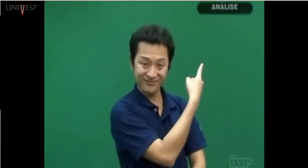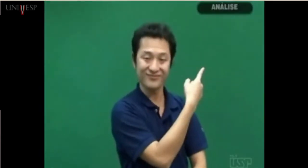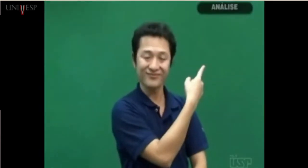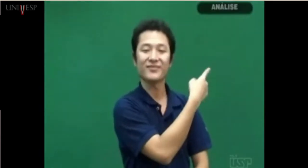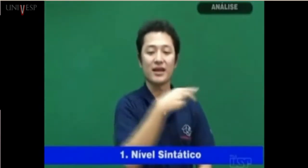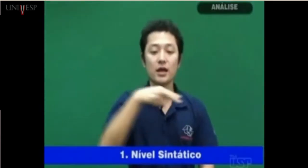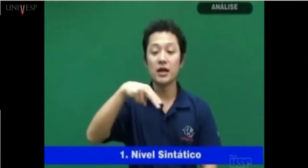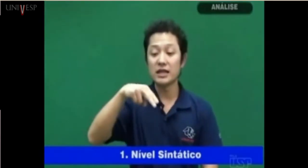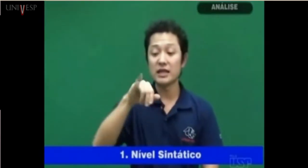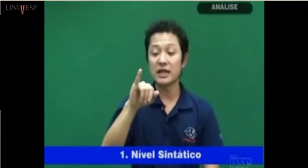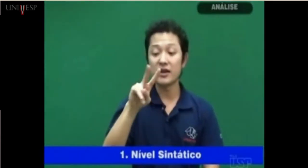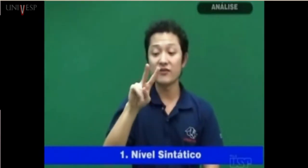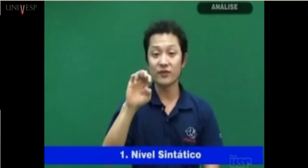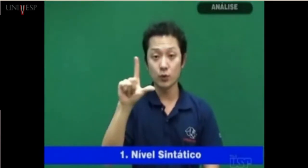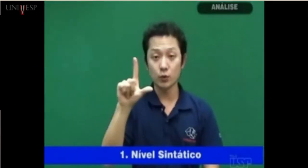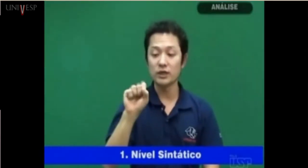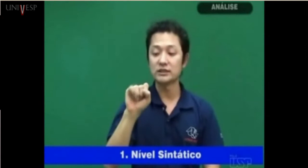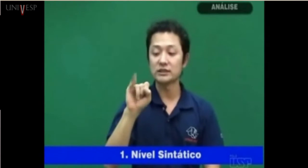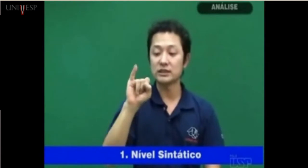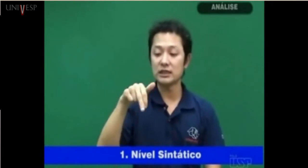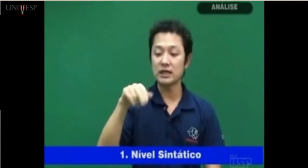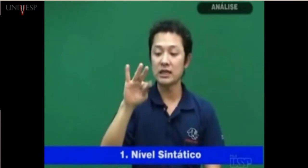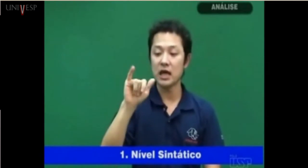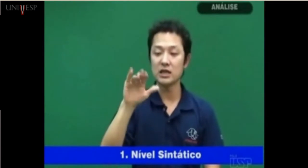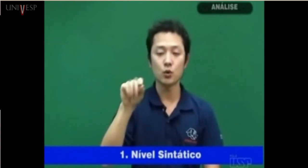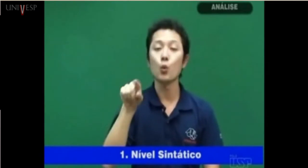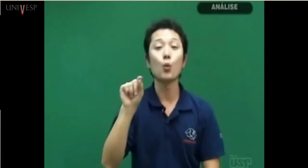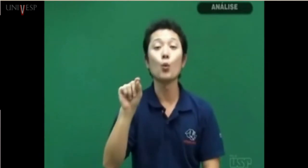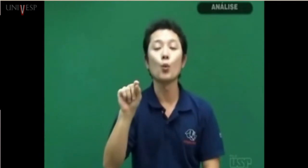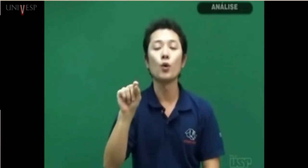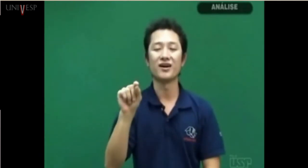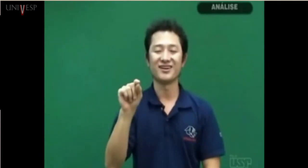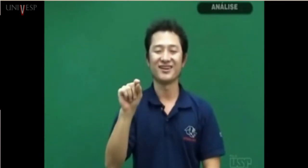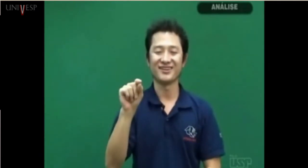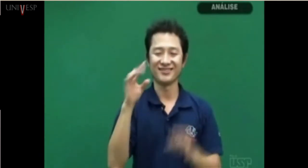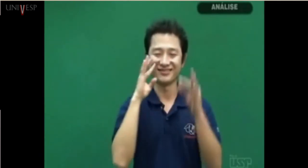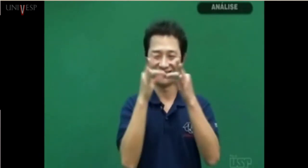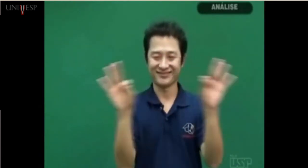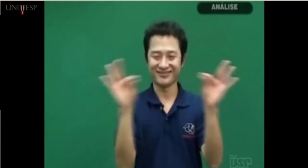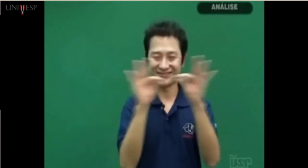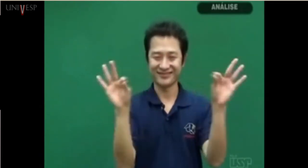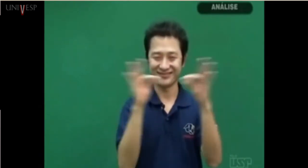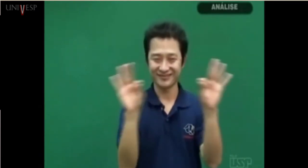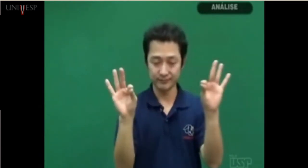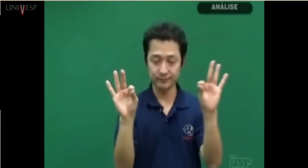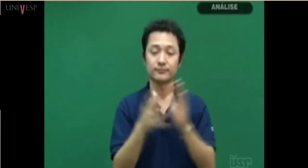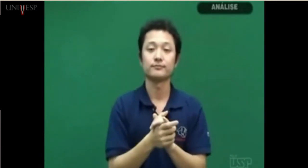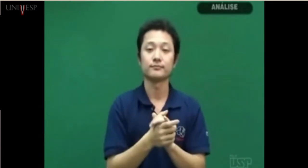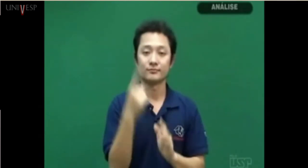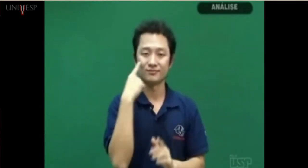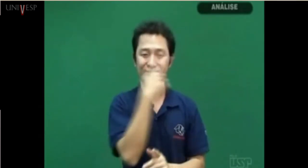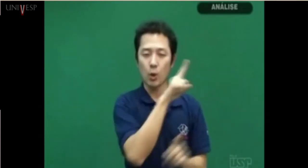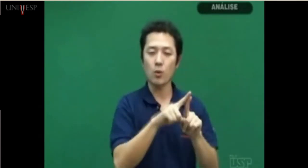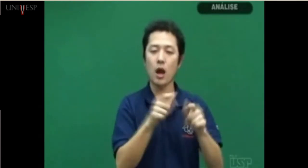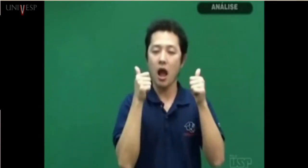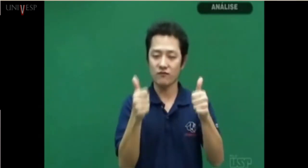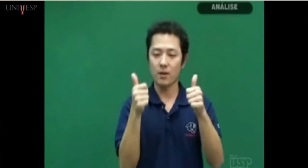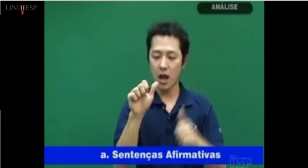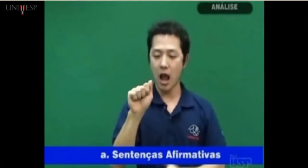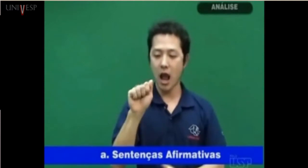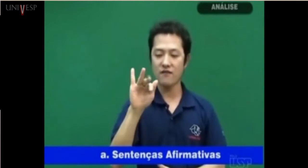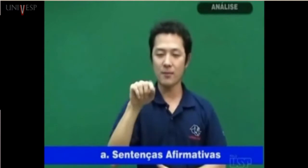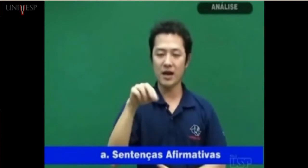Vocês viram a frase? No nível sintático, que é o nível da frase,